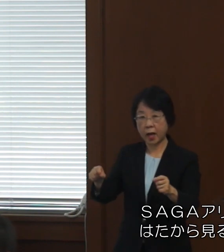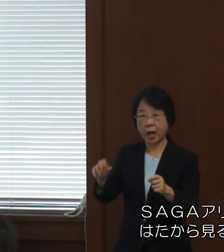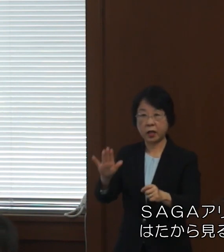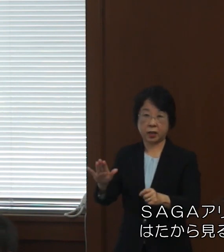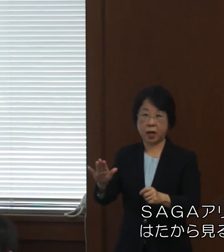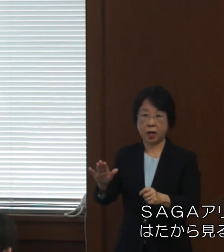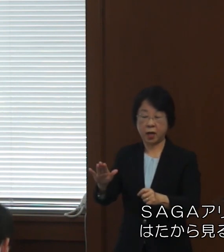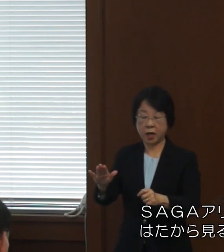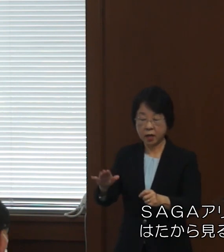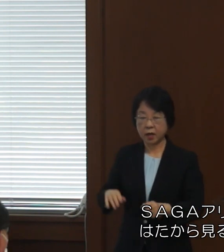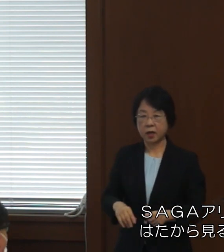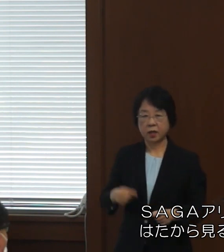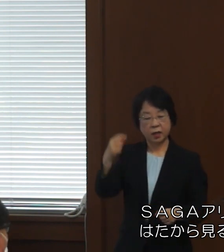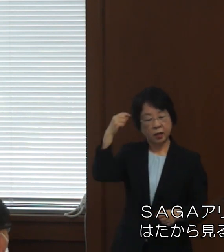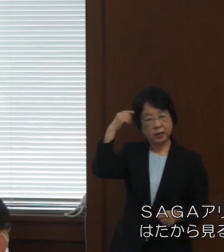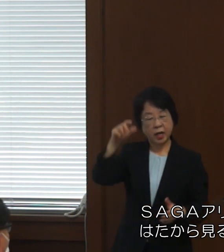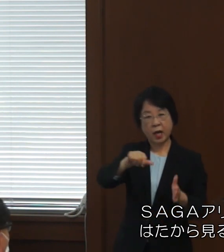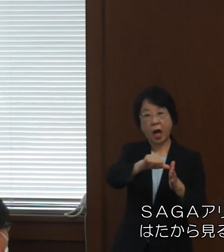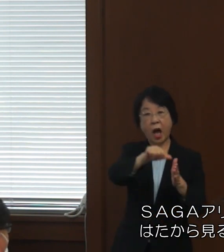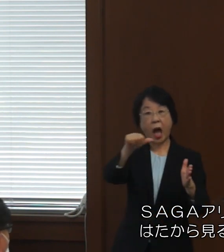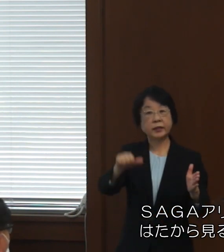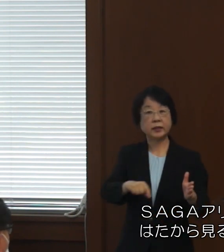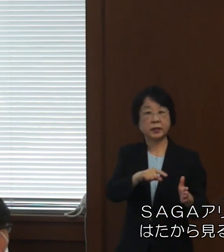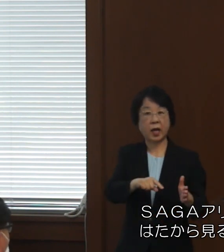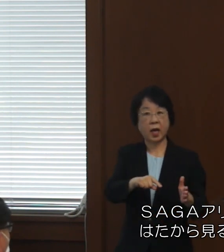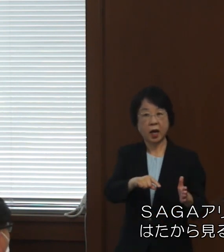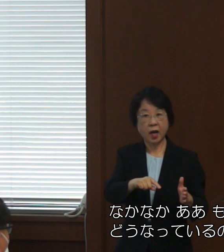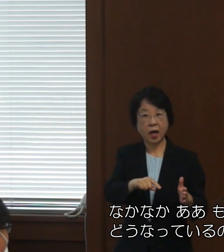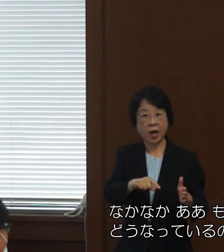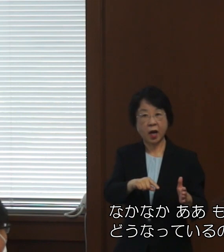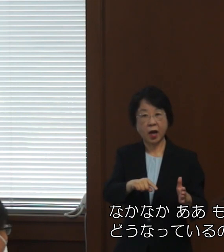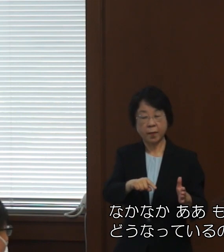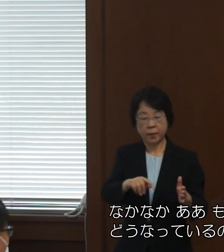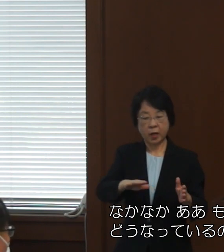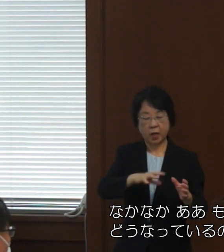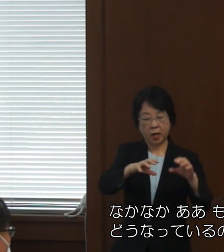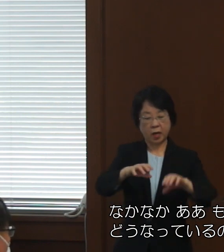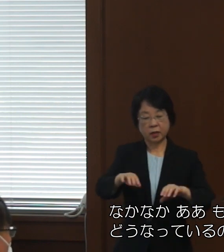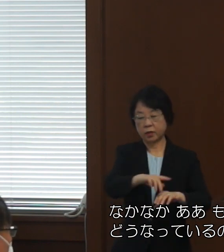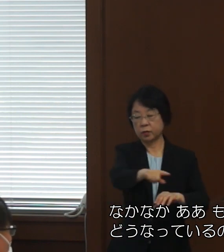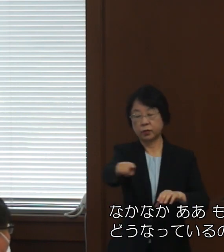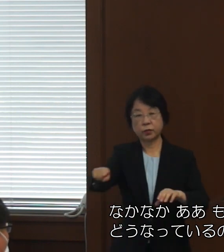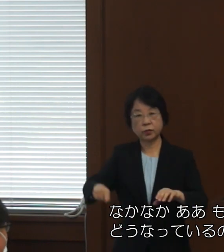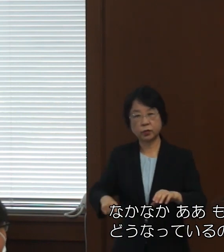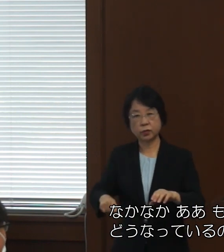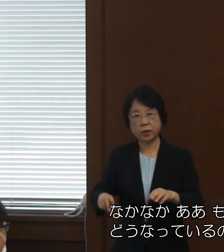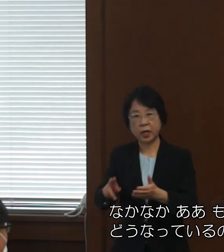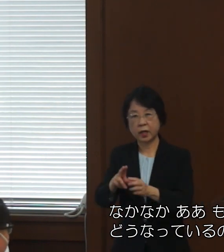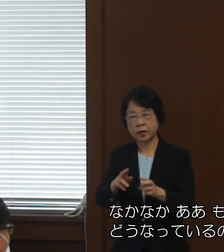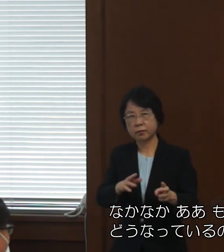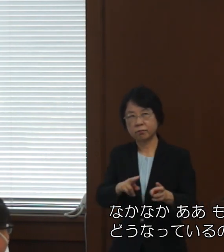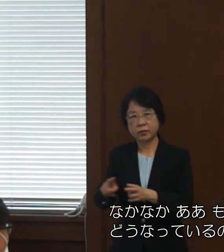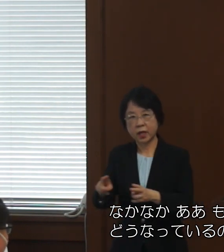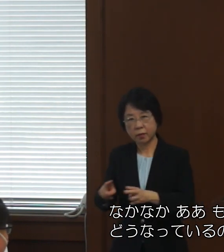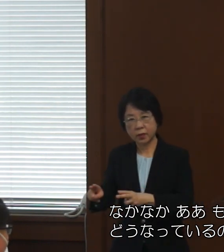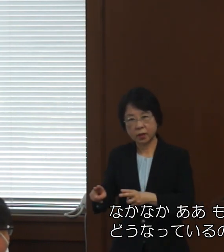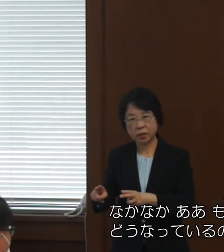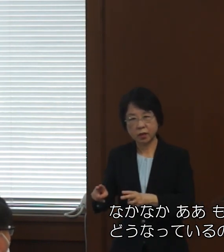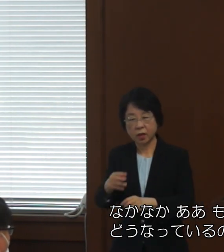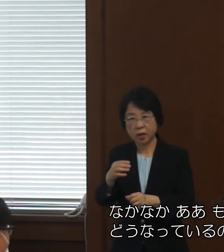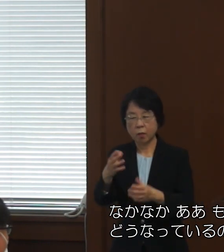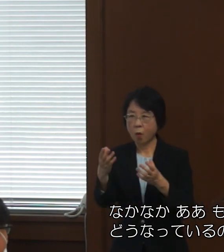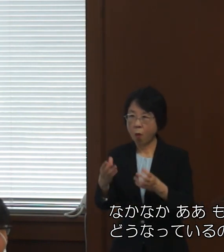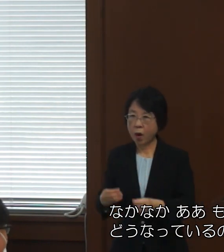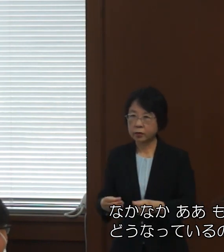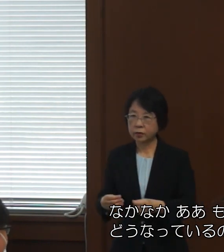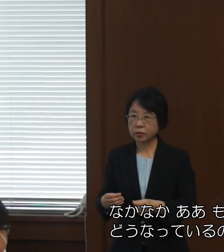もアリーナもちょっと傍から見るとですね周辺政府の部分でなかなかもうそろそろできるのにどうなってるのかなっ